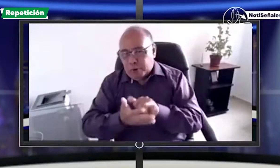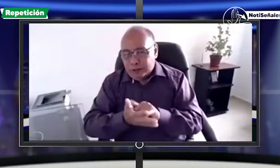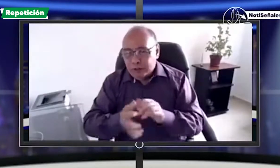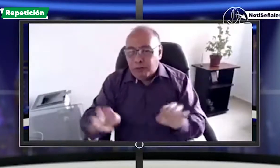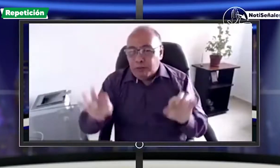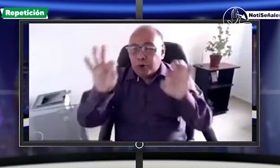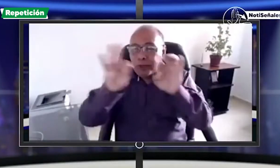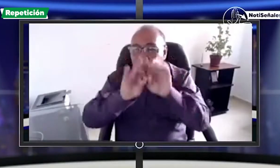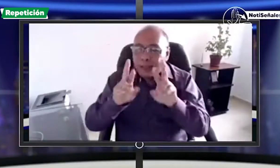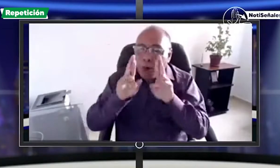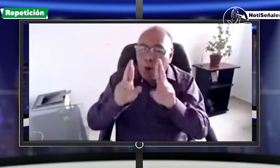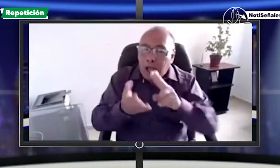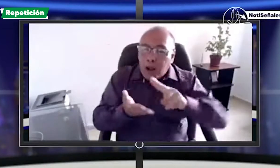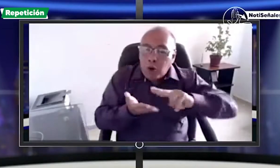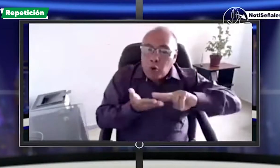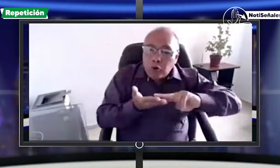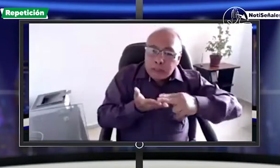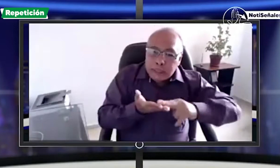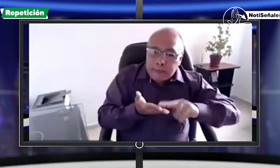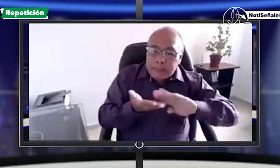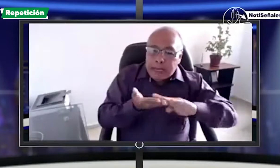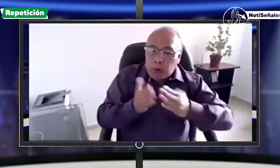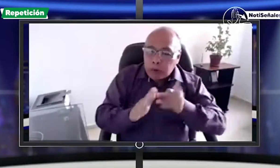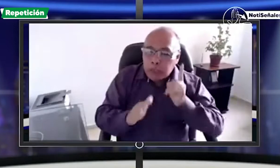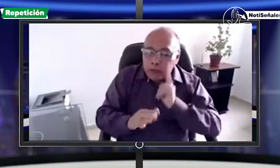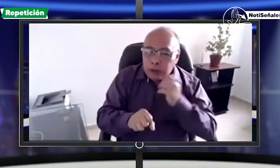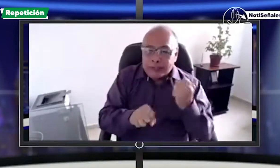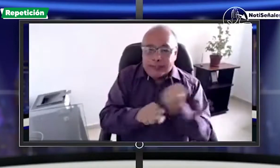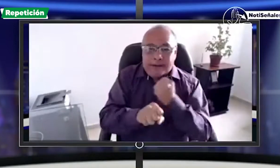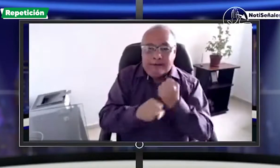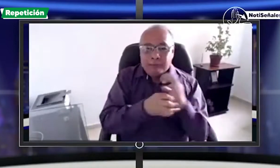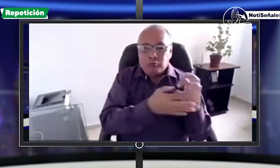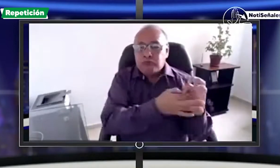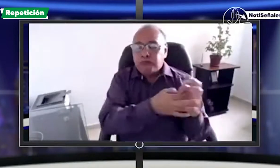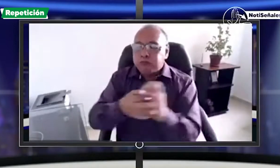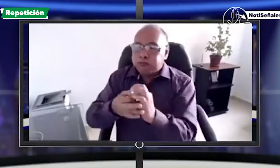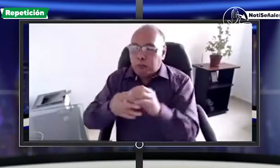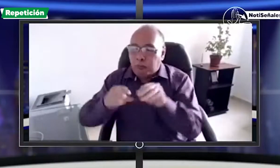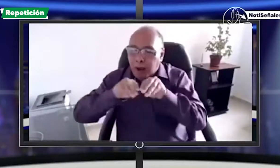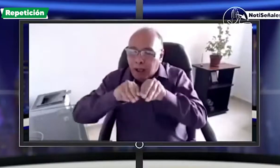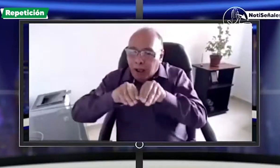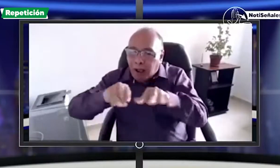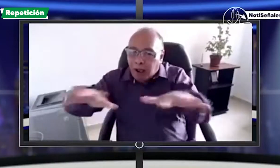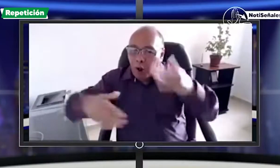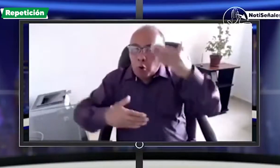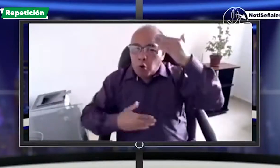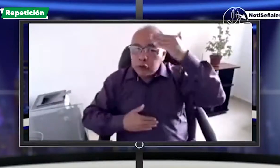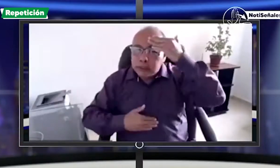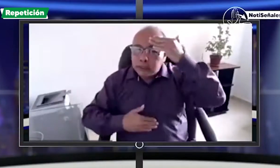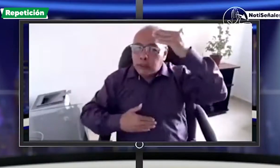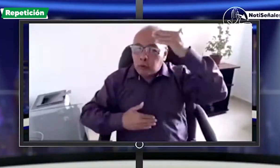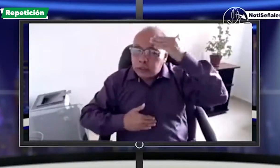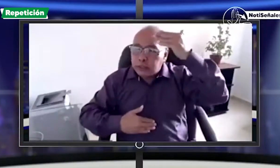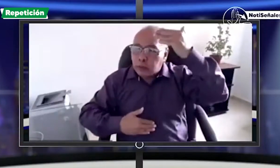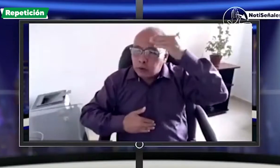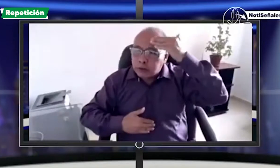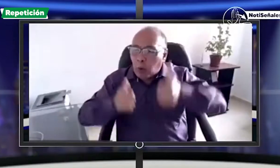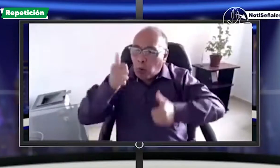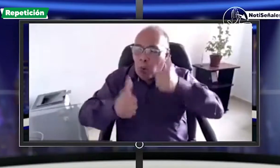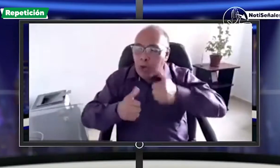de defensa de los derechos de los intérpretes frente a lo que son sus funciones dentro de su rol como intérpretes